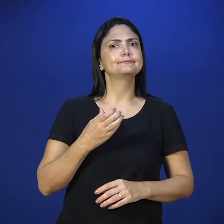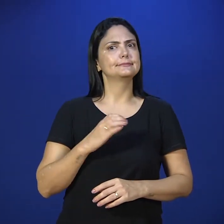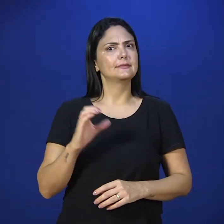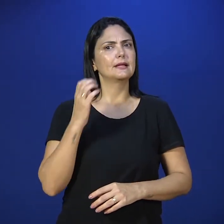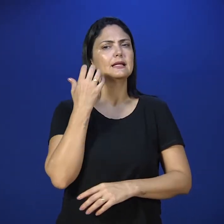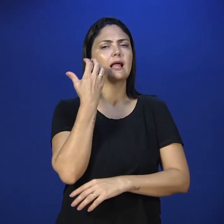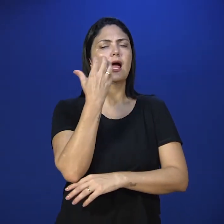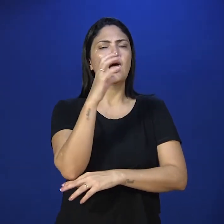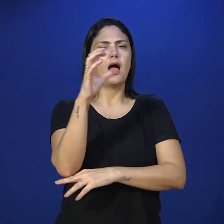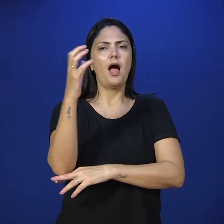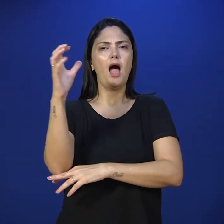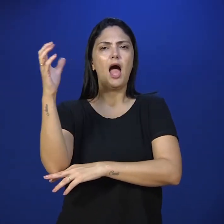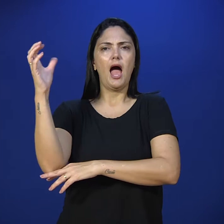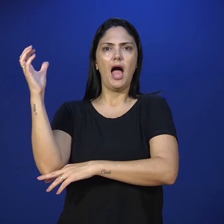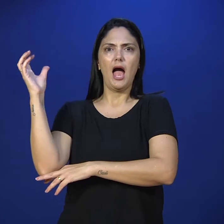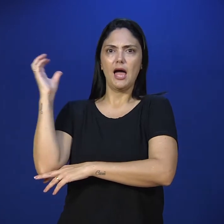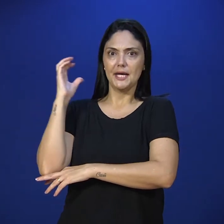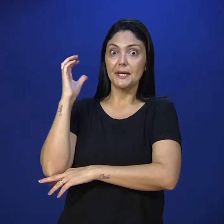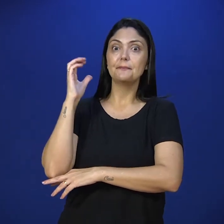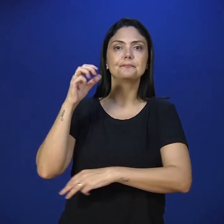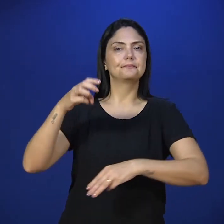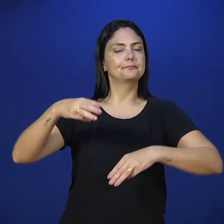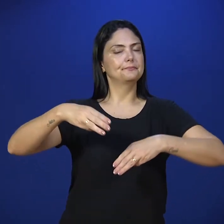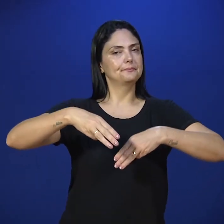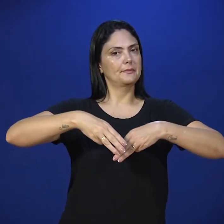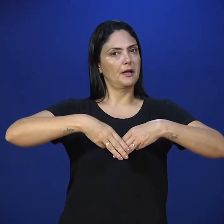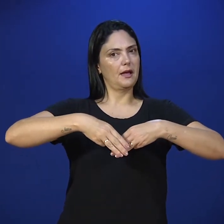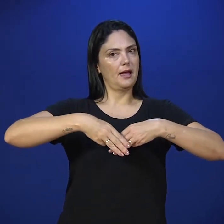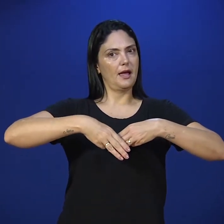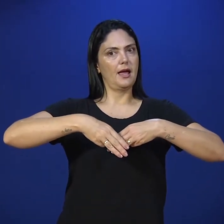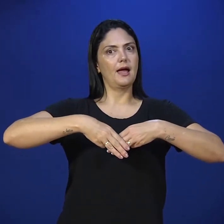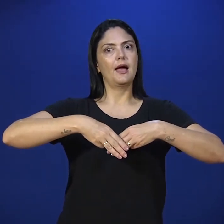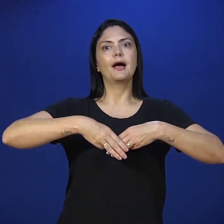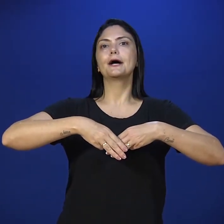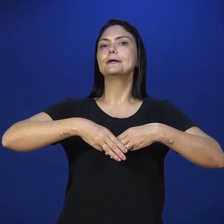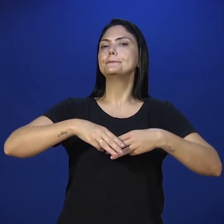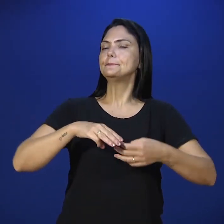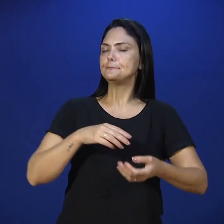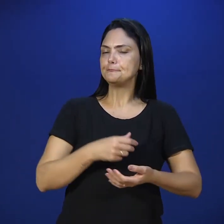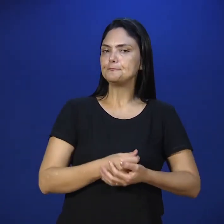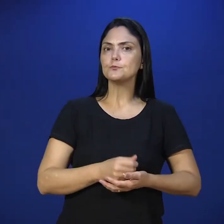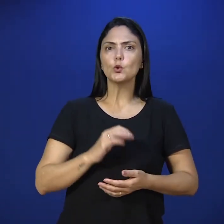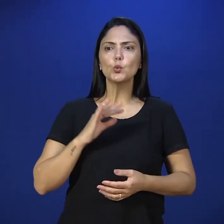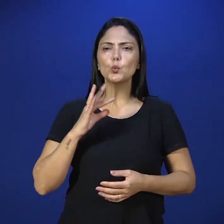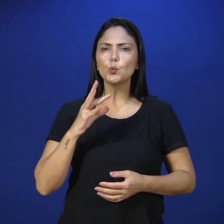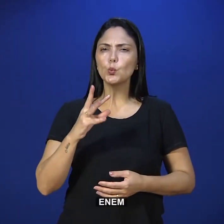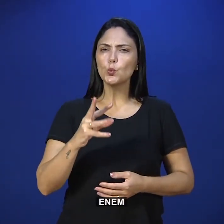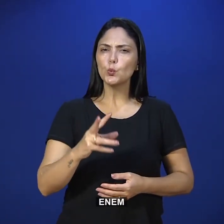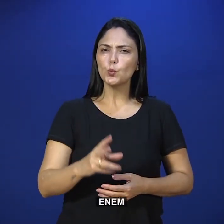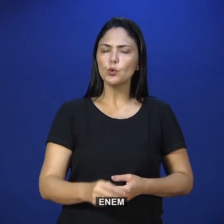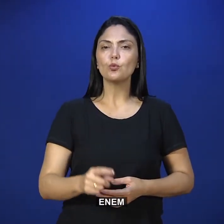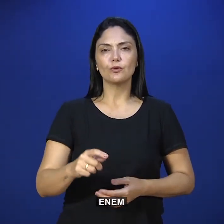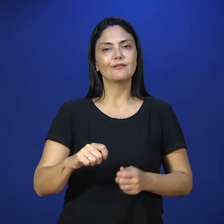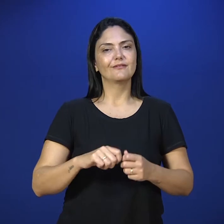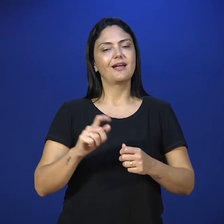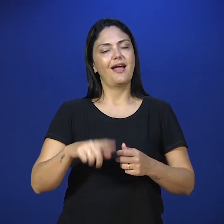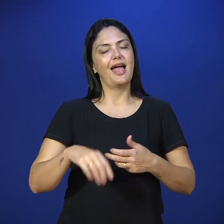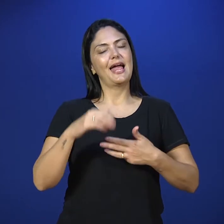da natureza e suas tecnologias, matemática e suas tecnologias, todas realizadas pelo